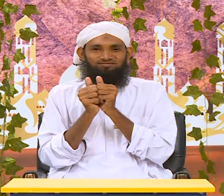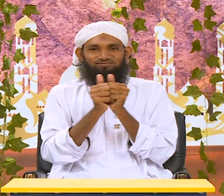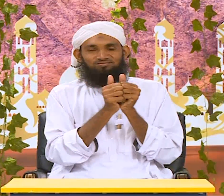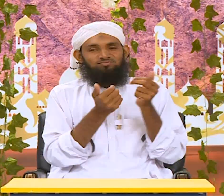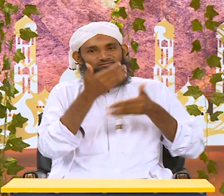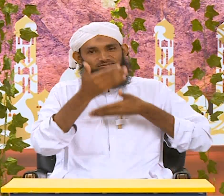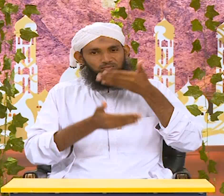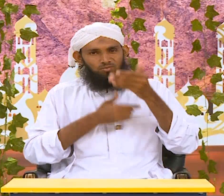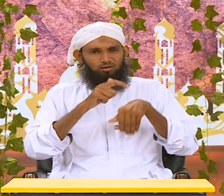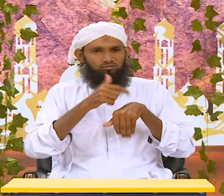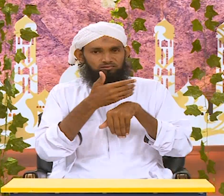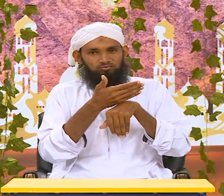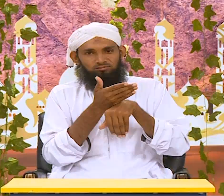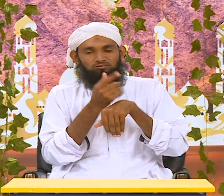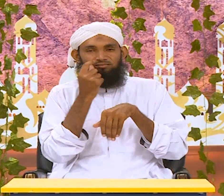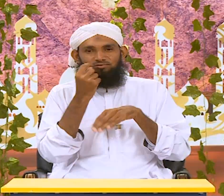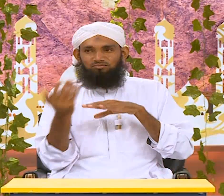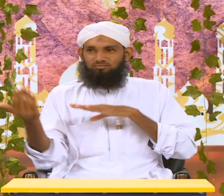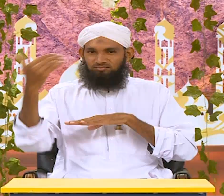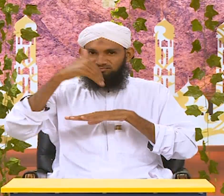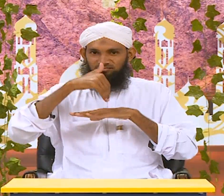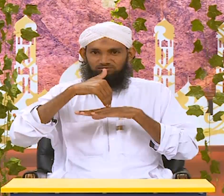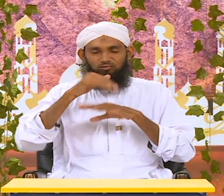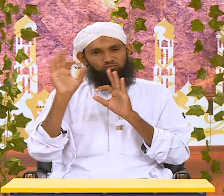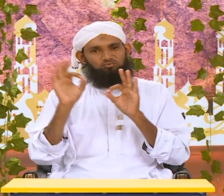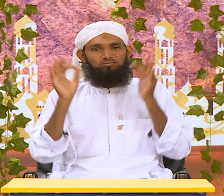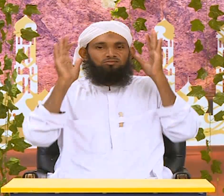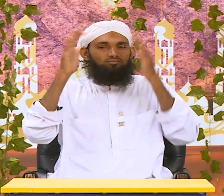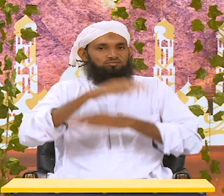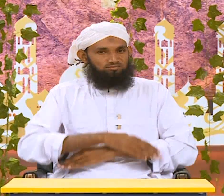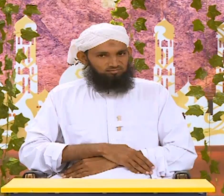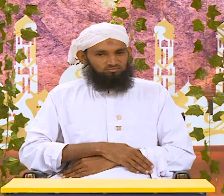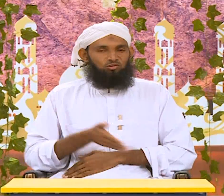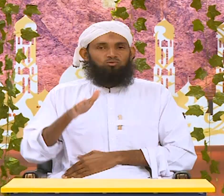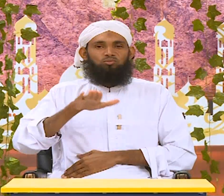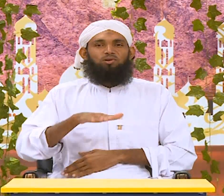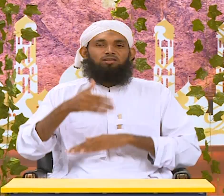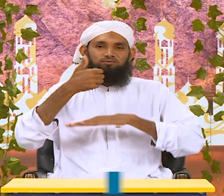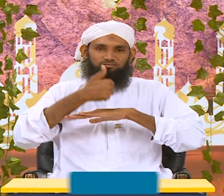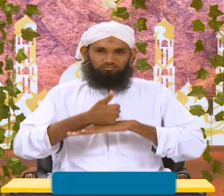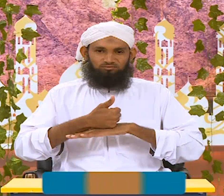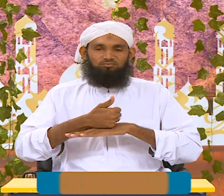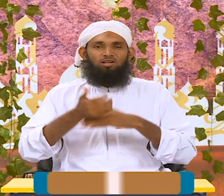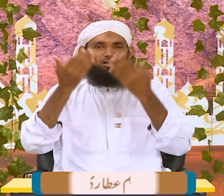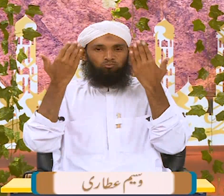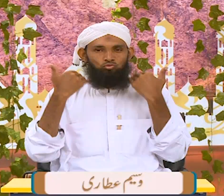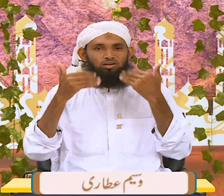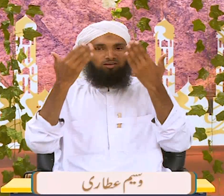فرماتے ہیں، کچھ ہی دیر بعد ایک اور شخص آیا، اس نے بھی نماز پڑھی، پھر بیٹھ گیا، اللہ پاک کی حمد کی، پھر رسول اکرم